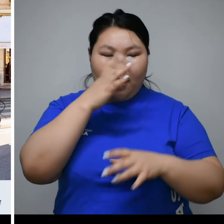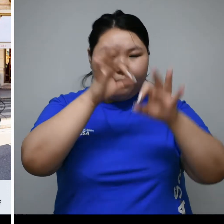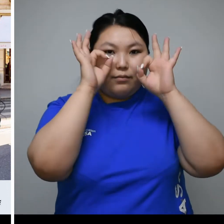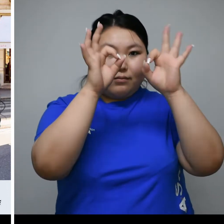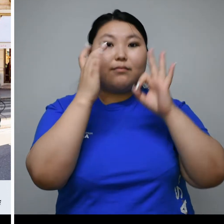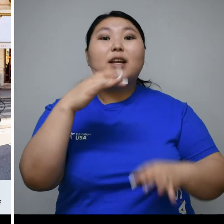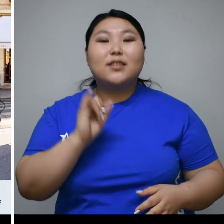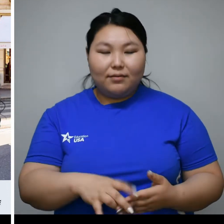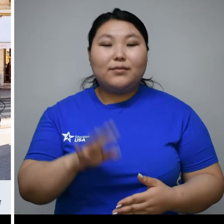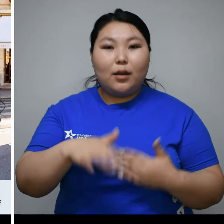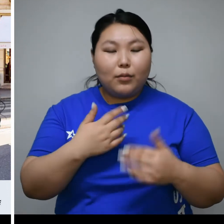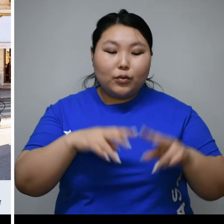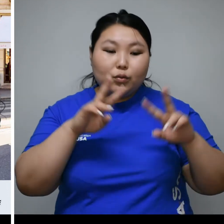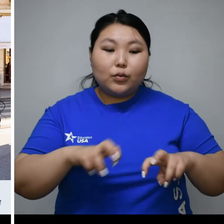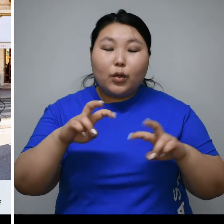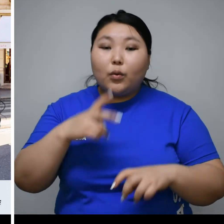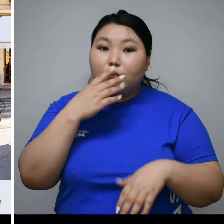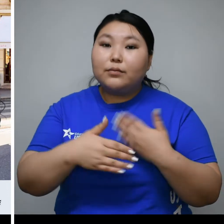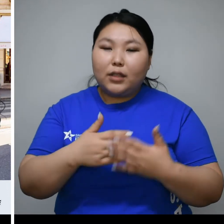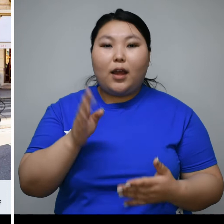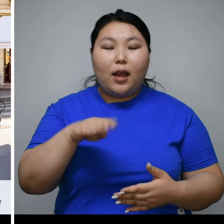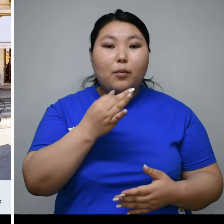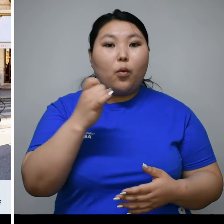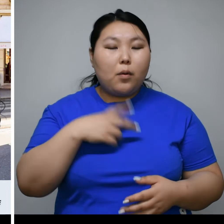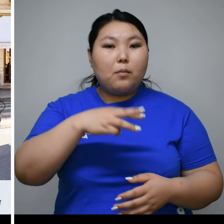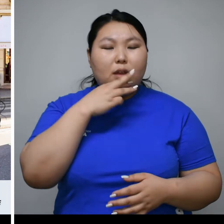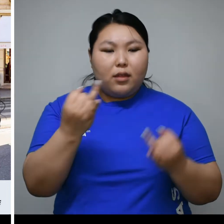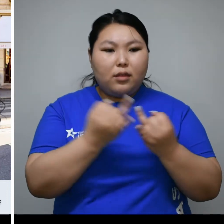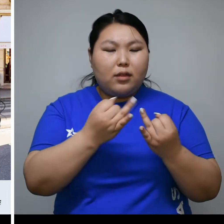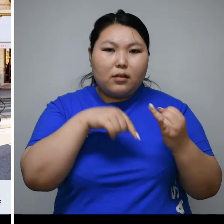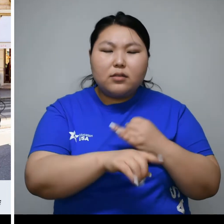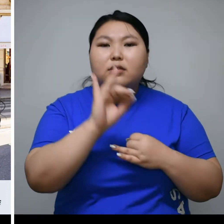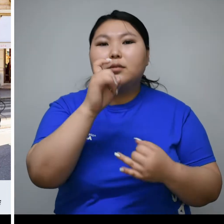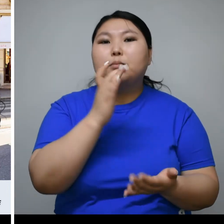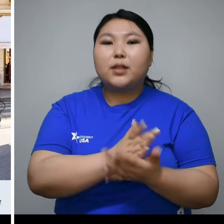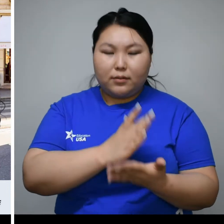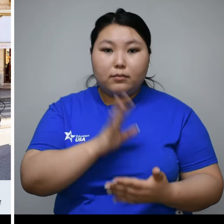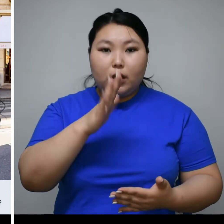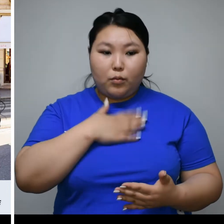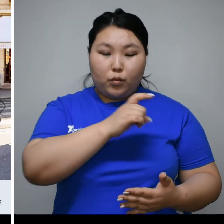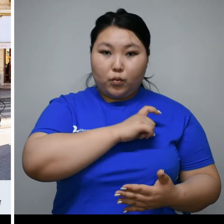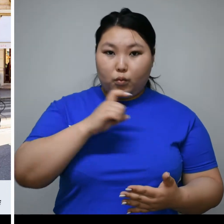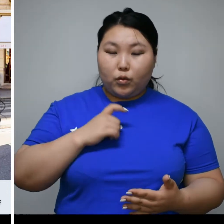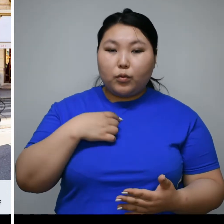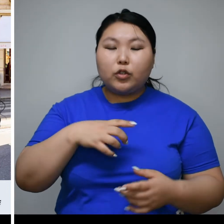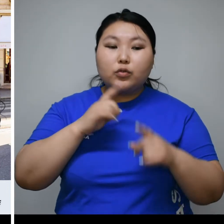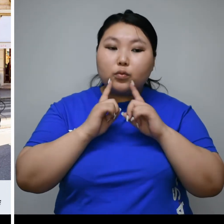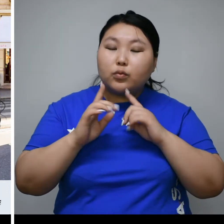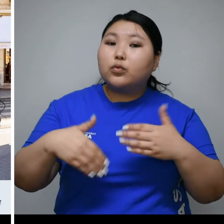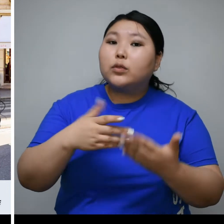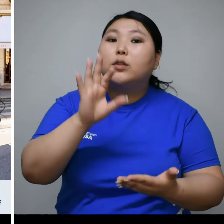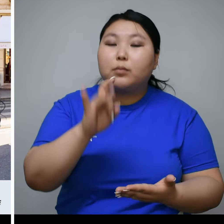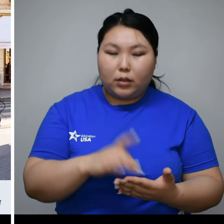их гайхшруулж байсан. Тэгээд ер нь судлаад үзэхэд яг тиймэрхүү мэдээлэл интернет дээр маш их байсан. Тийм болохоор миний хувьд зөвлөхөд